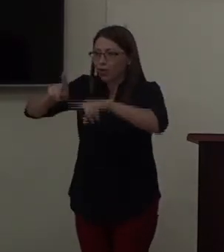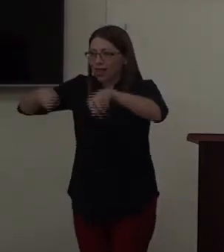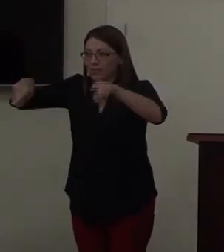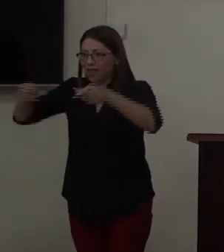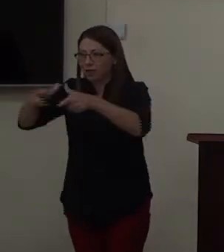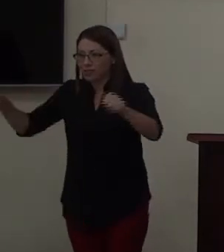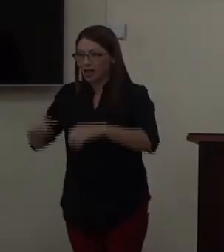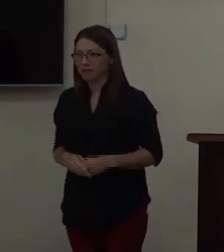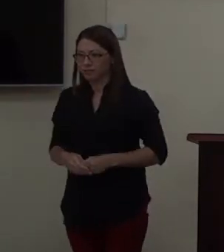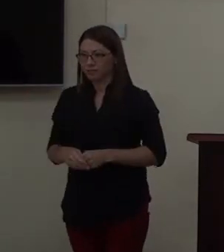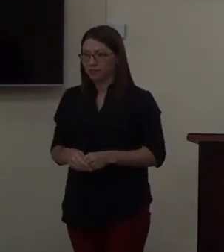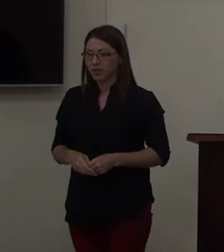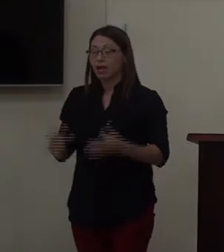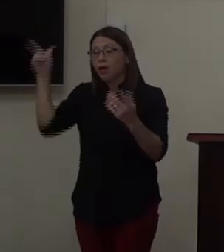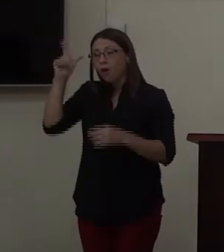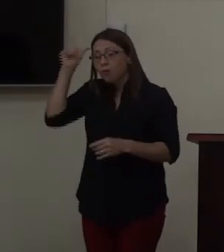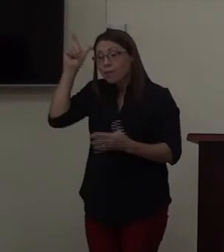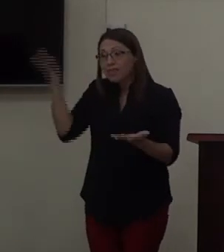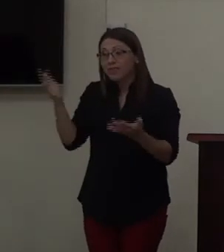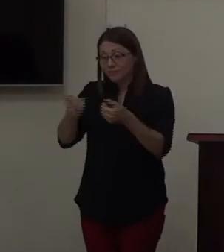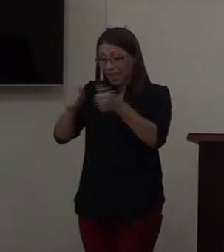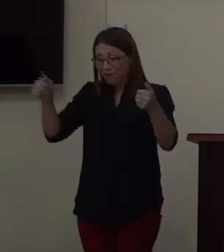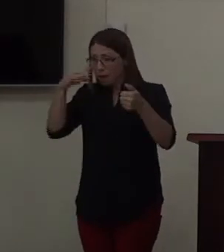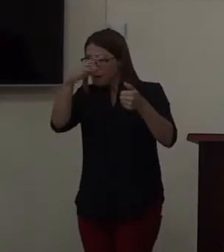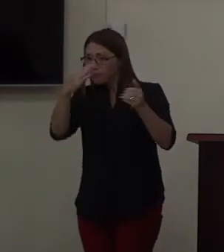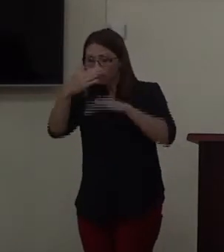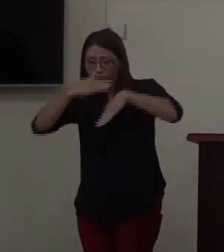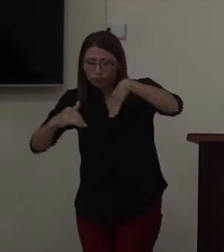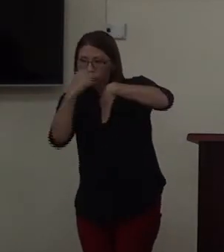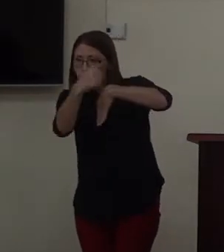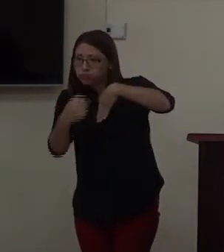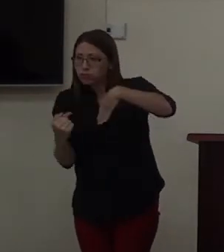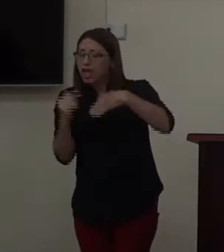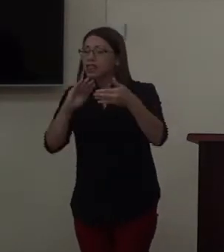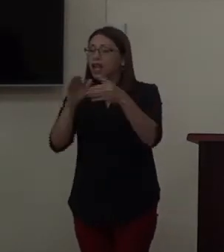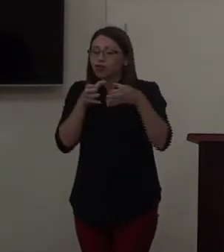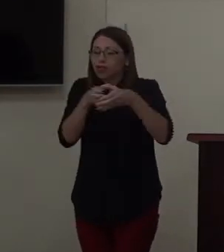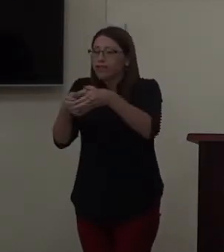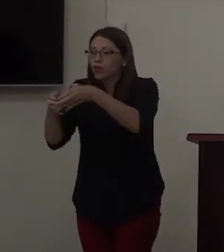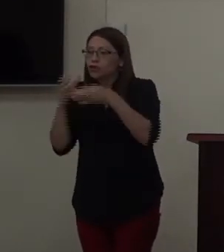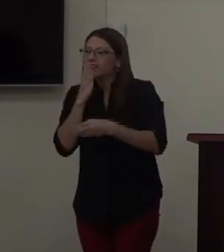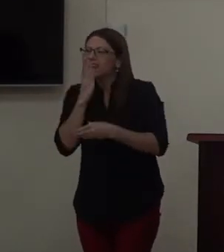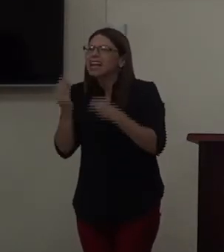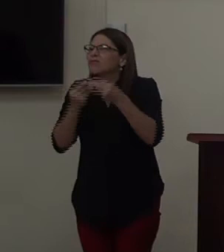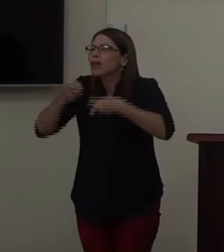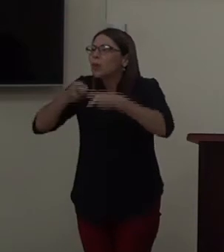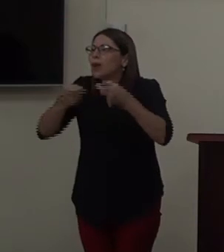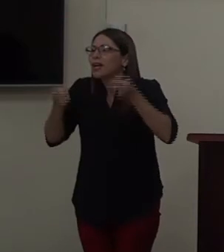lingüística. Y obviamente pues el mapa de los territorios indígenas, el problema que nos da es que